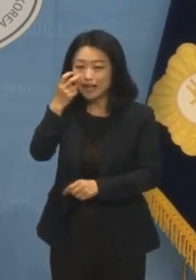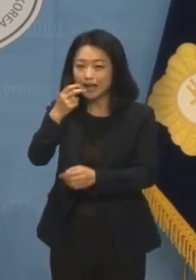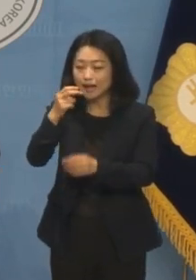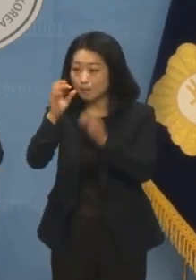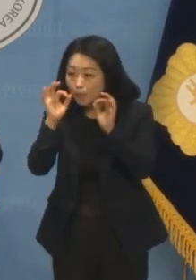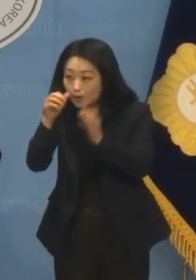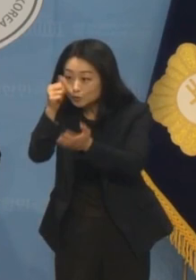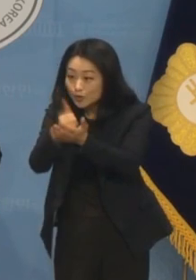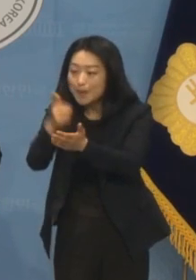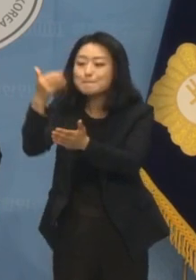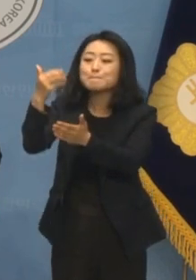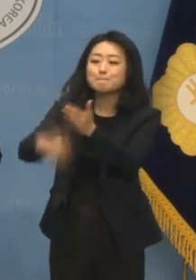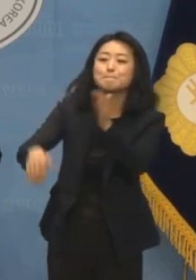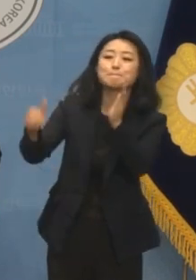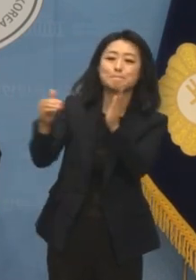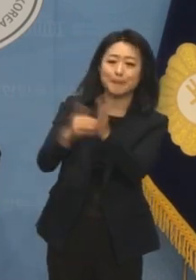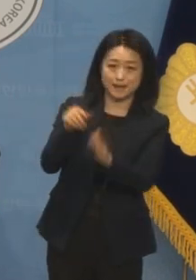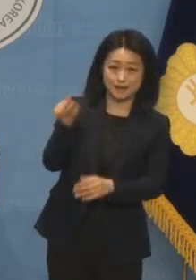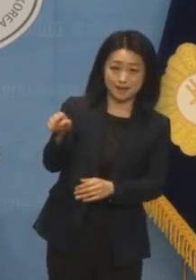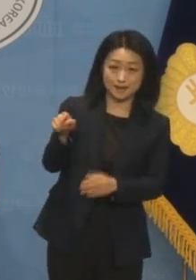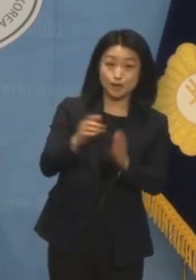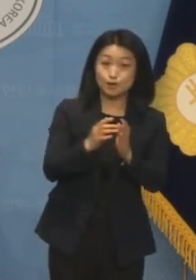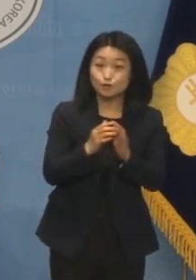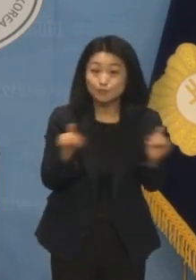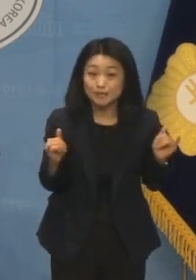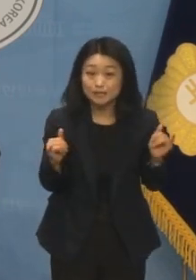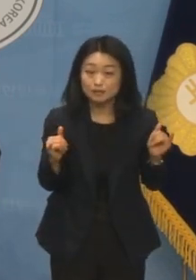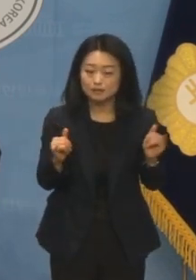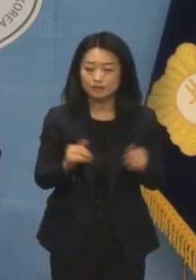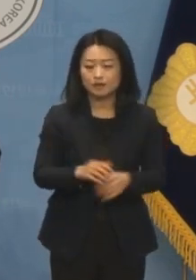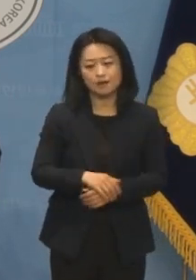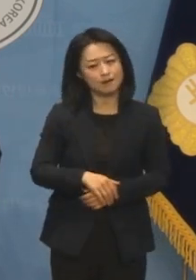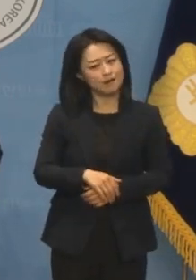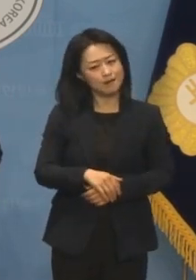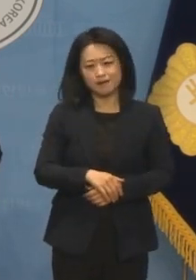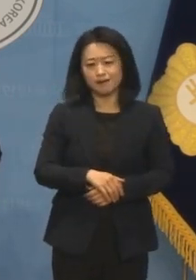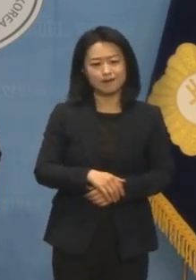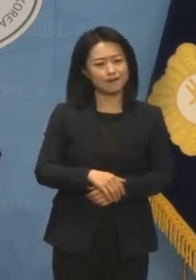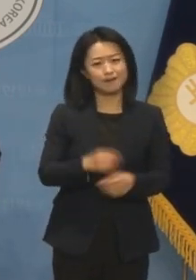이러한 일련의 과정을 국민께서 납득하실 수 있겠습니까?